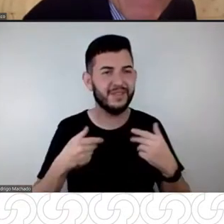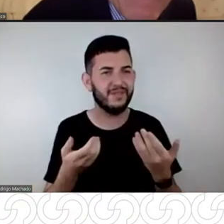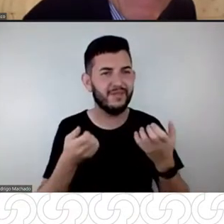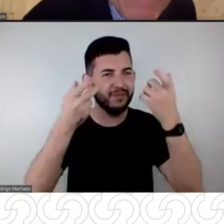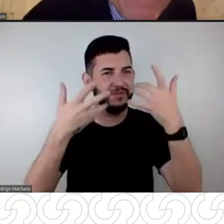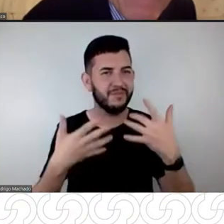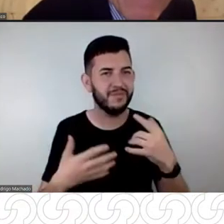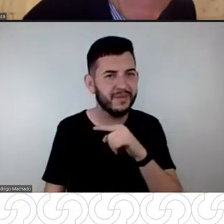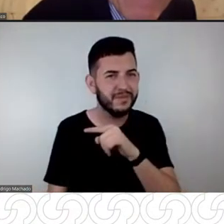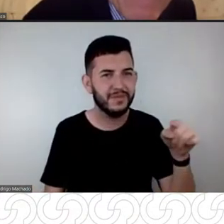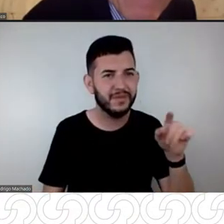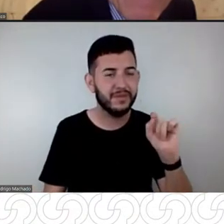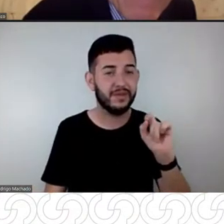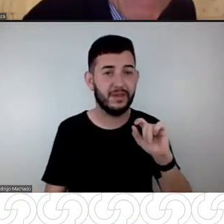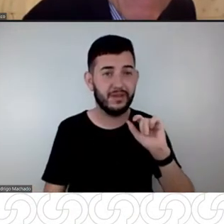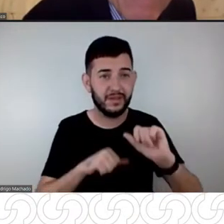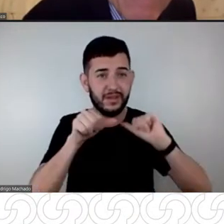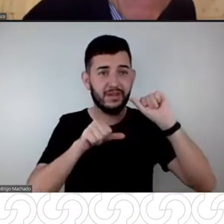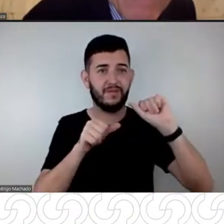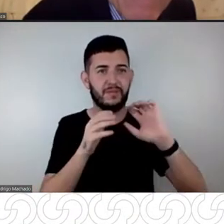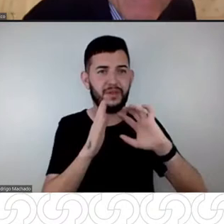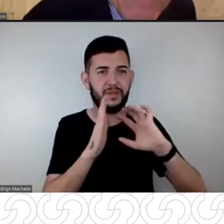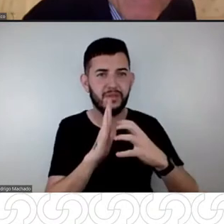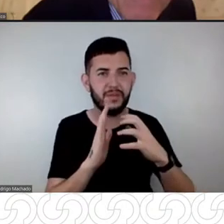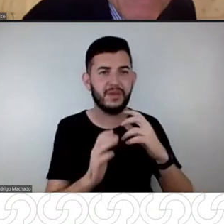Partido Comunista Brasileiro, do Partidão,